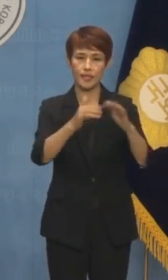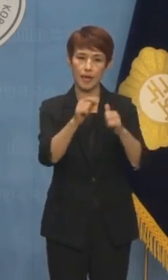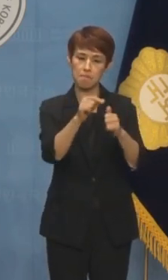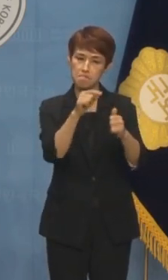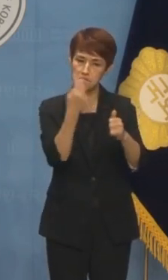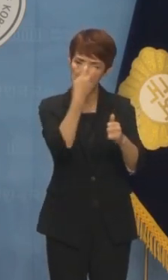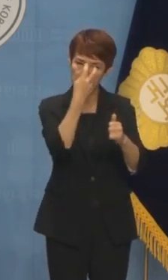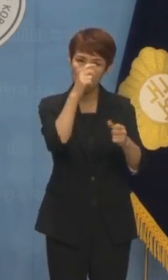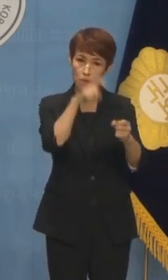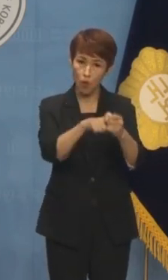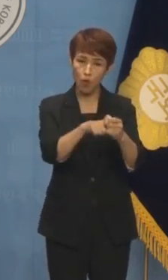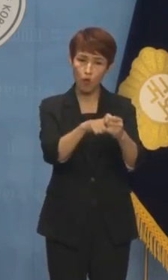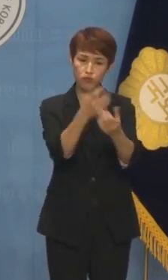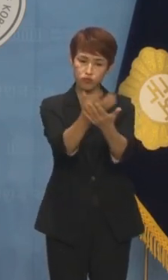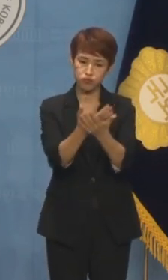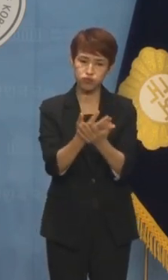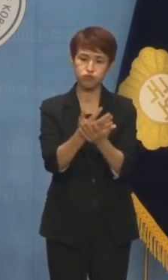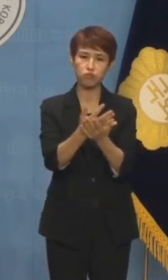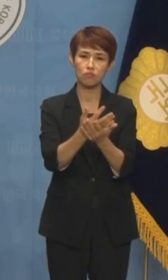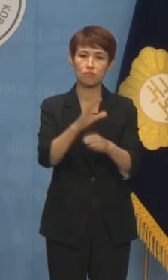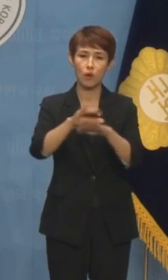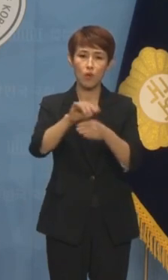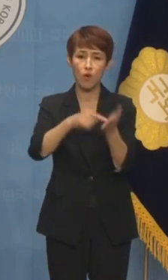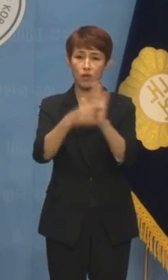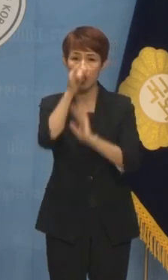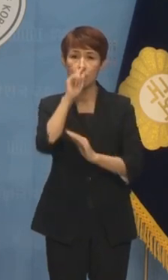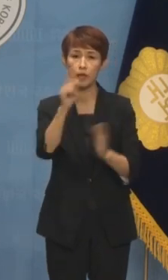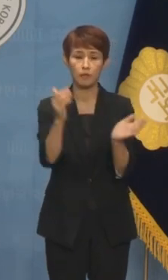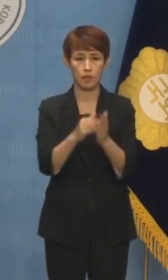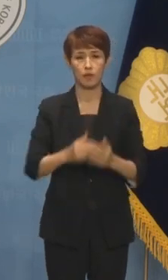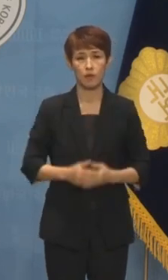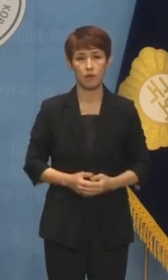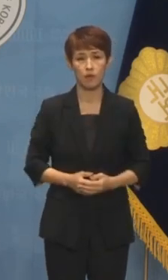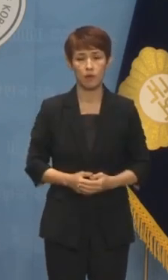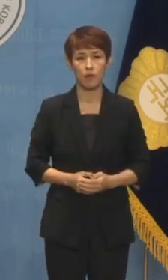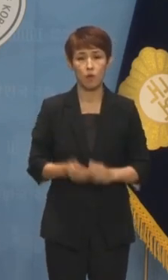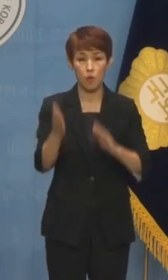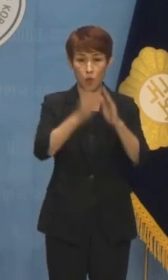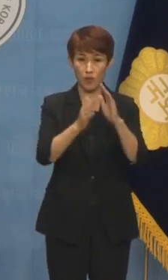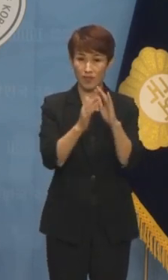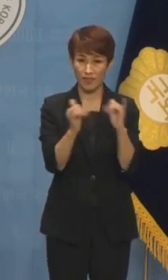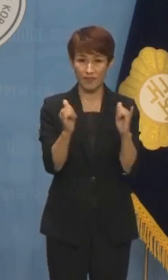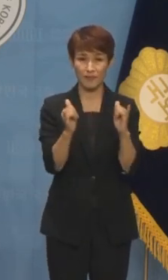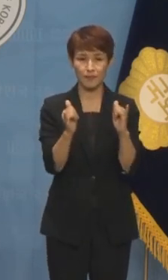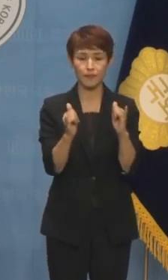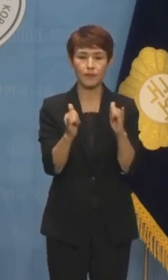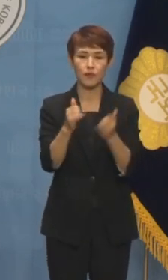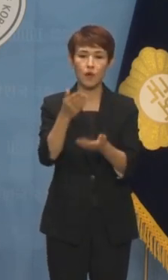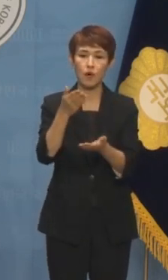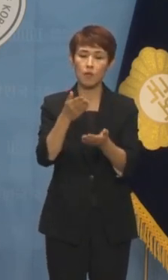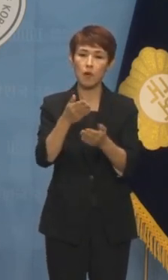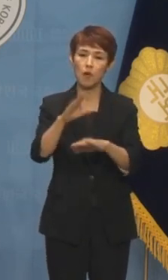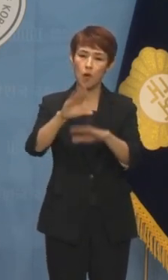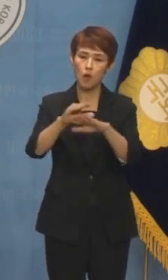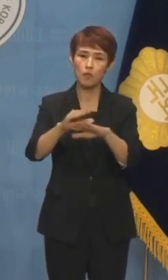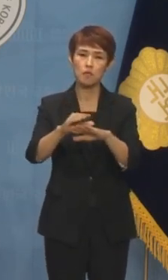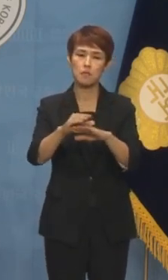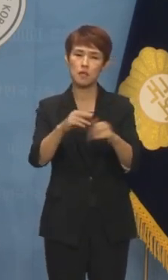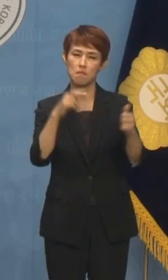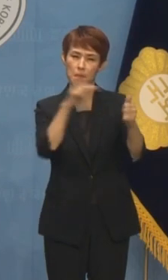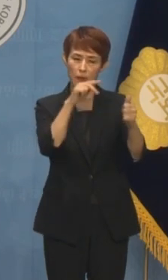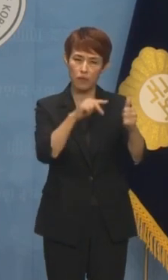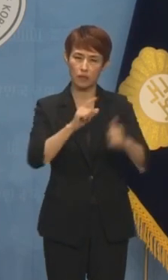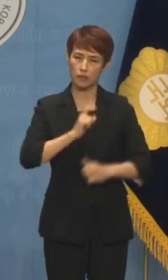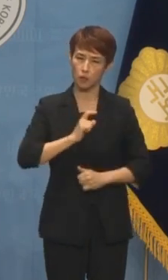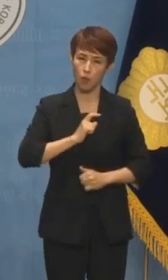차원에서 작성된 것이라고 판단했습니다. 공적 인물의 경우 언론의 정당한 비판과 의혹